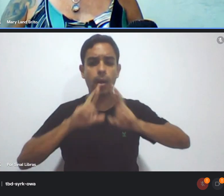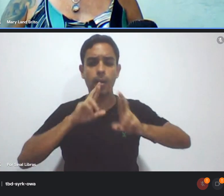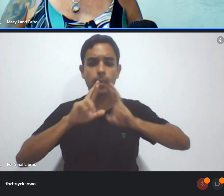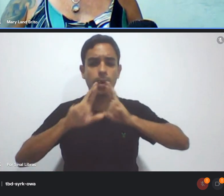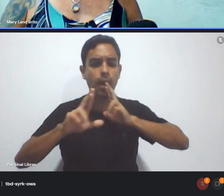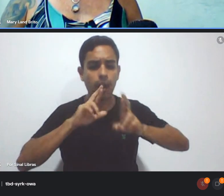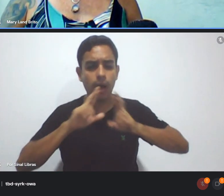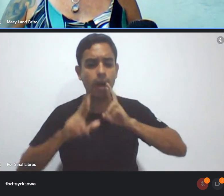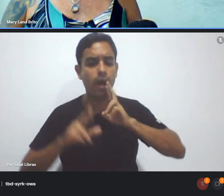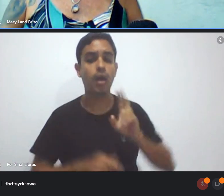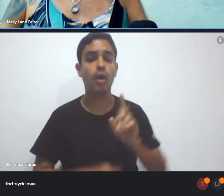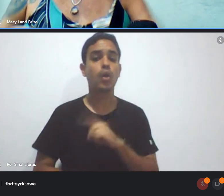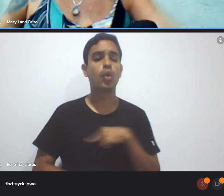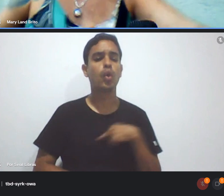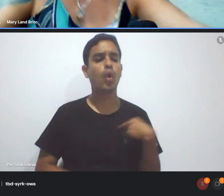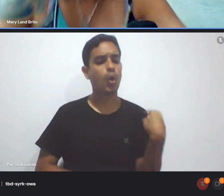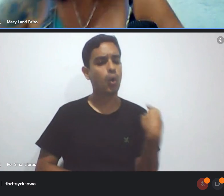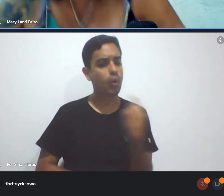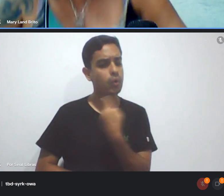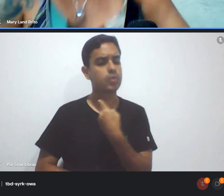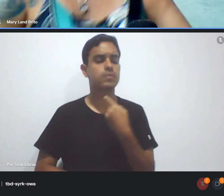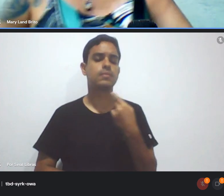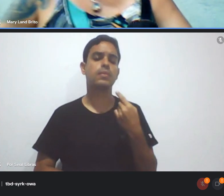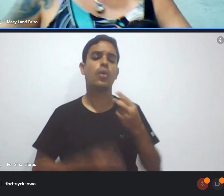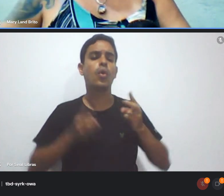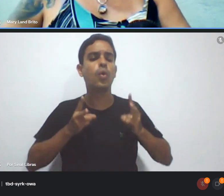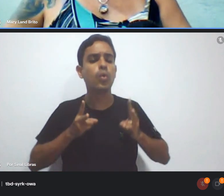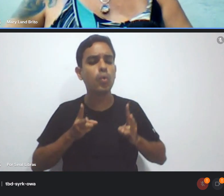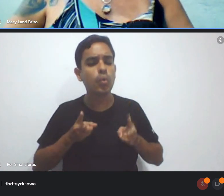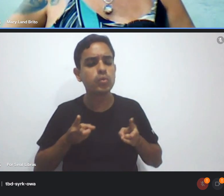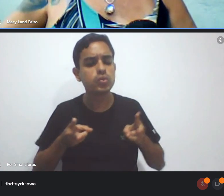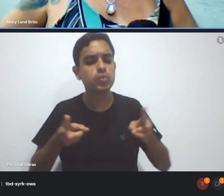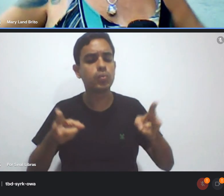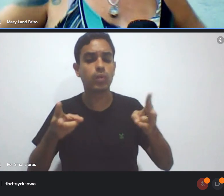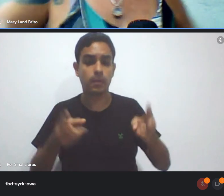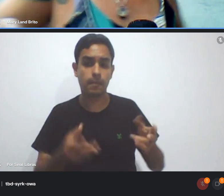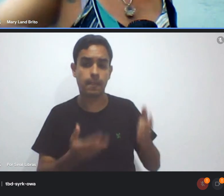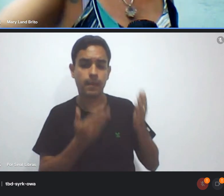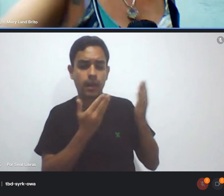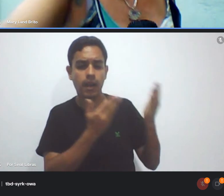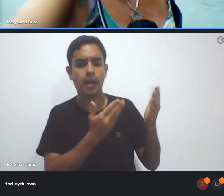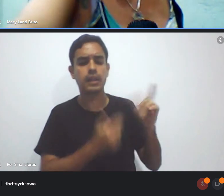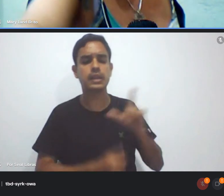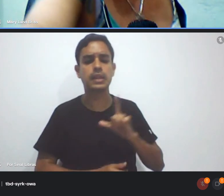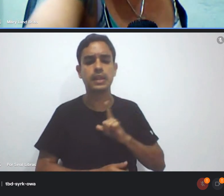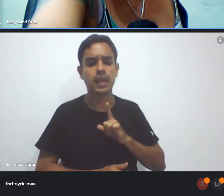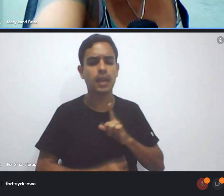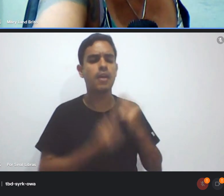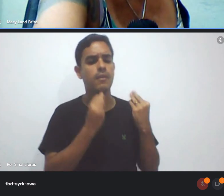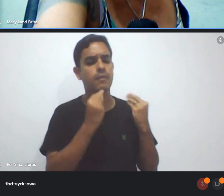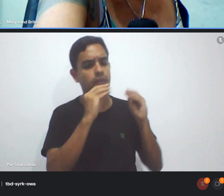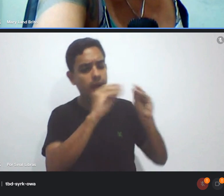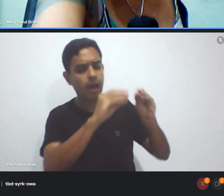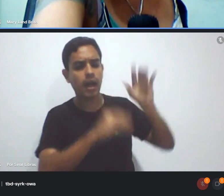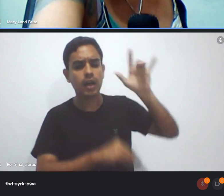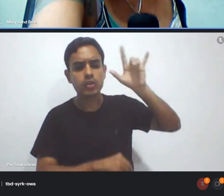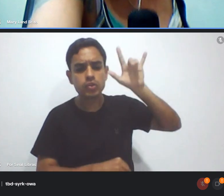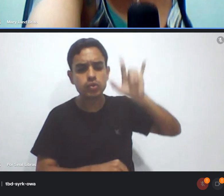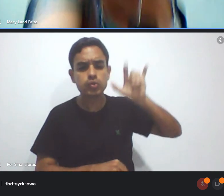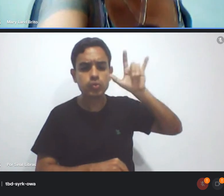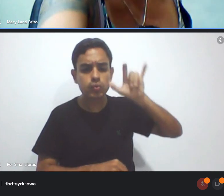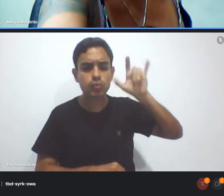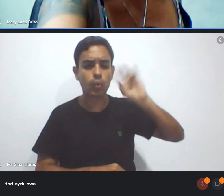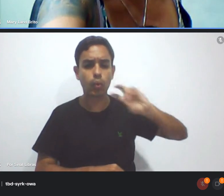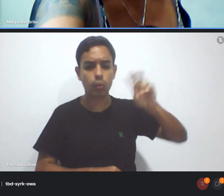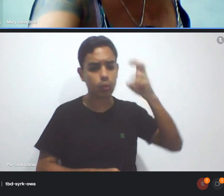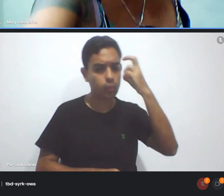vai continuar seguindo as nossas redes, e aí está, no mínimo, vai para o Instagram, @culturaRN, YouTube,